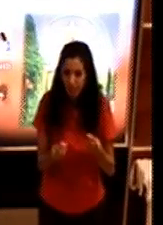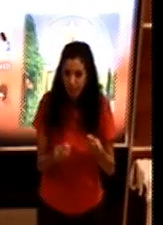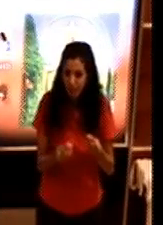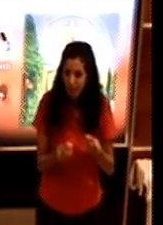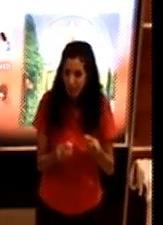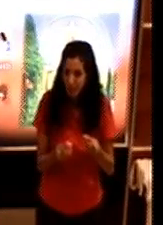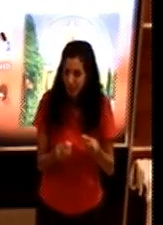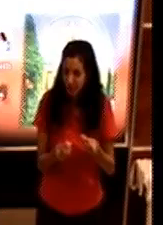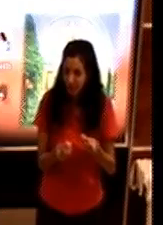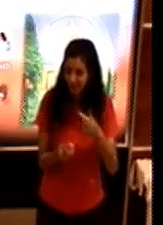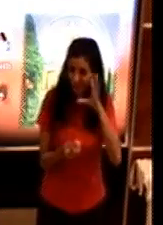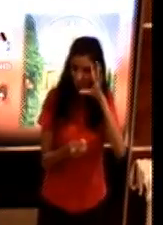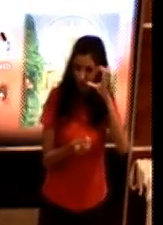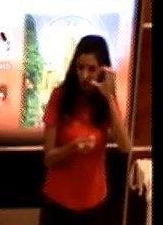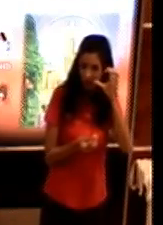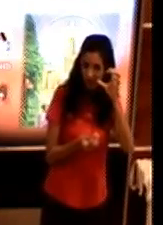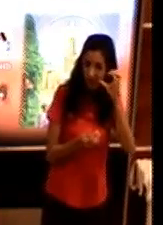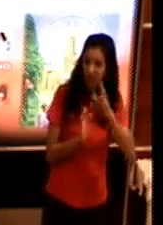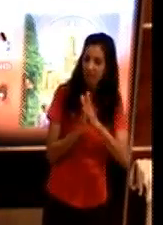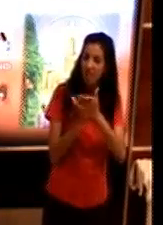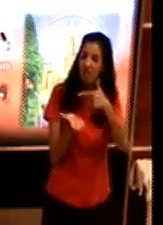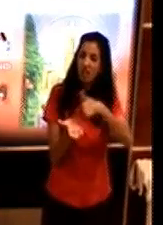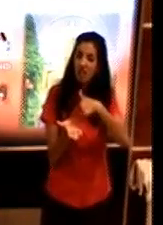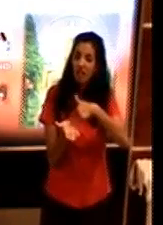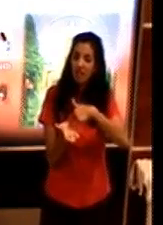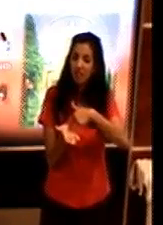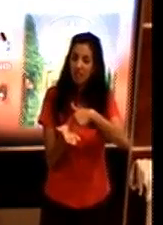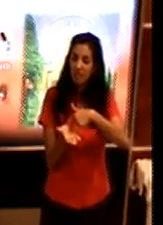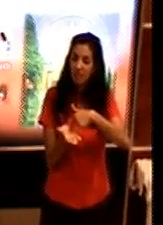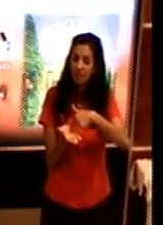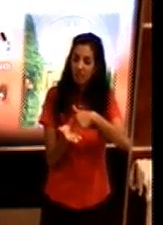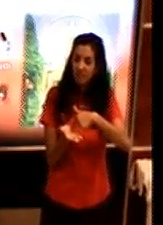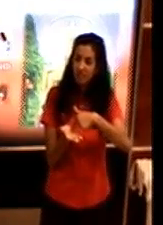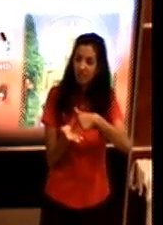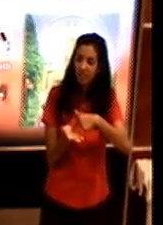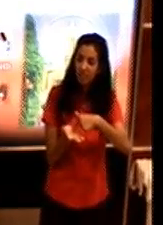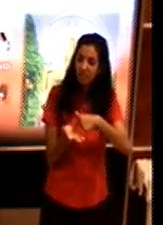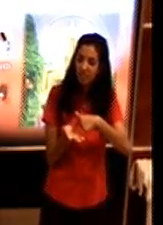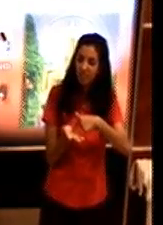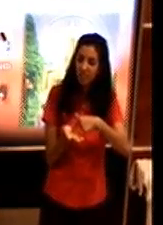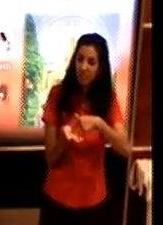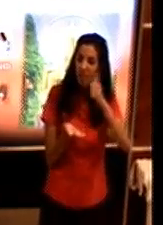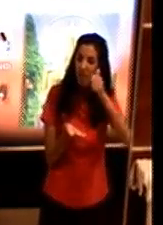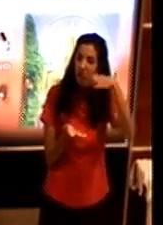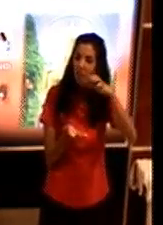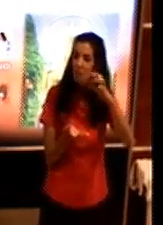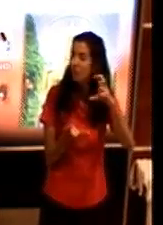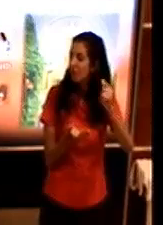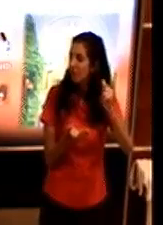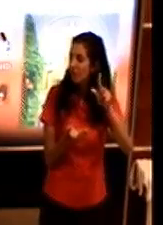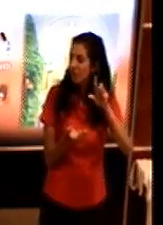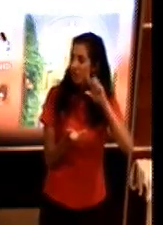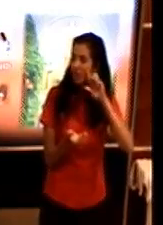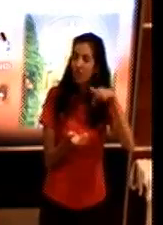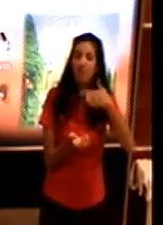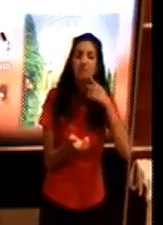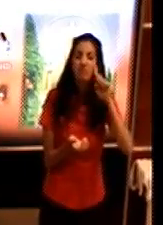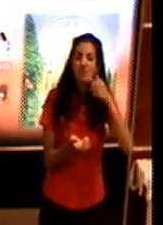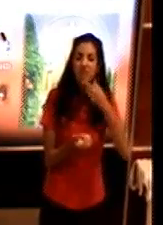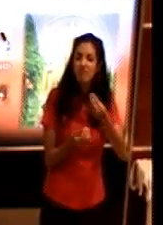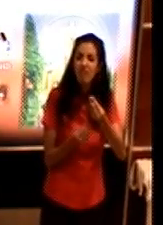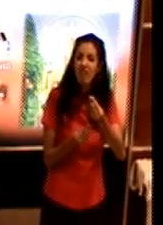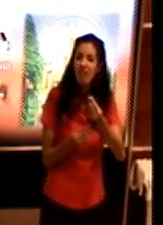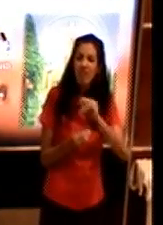cuerno pequeño? Terrible, ¿verdad? Cómo el diablo hizo las cosas. Sembró la duda. Pero saben que aún las